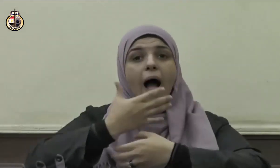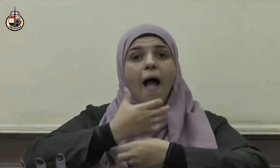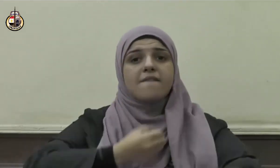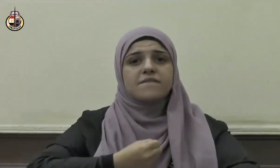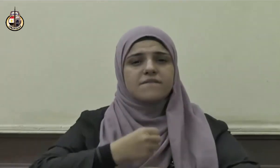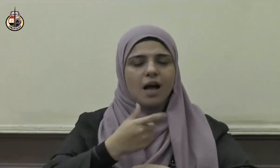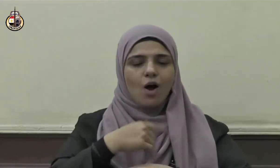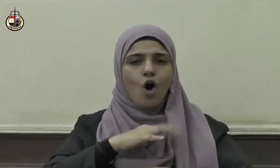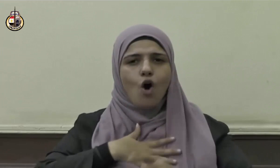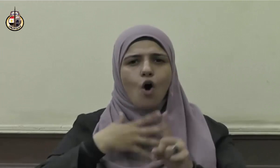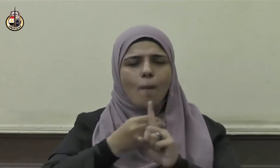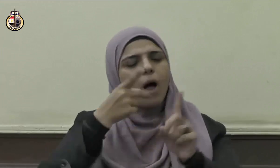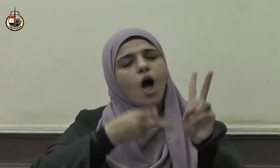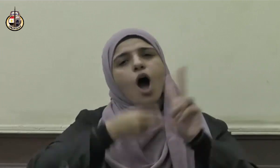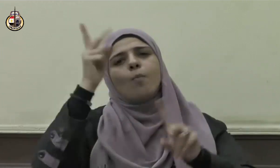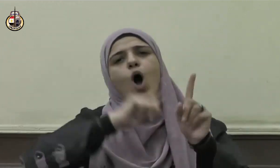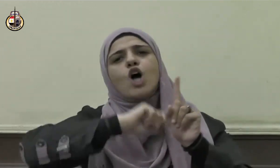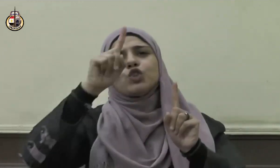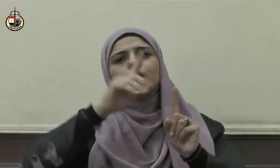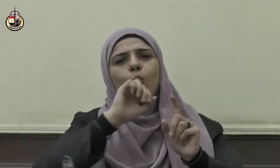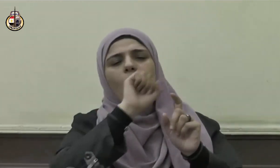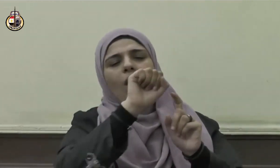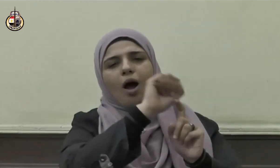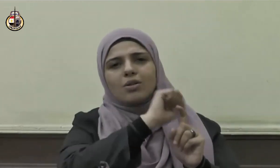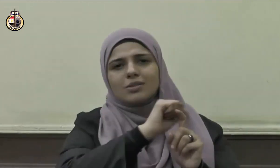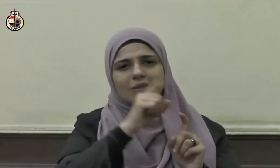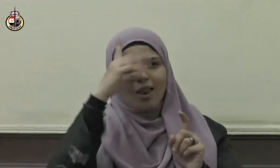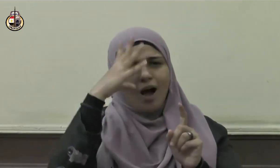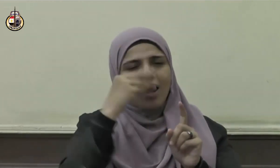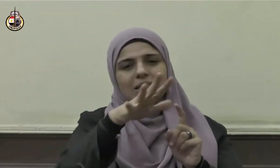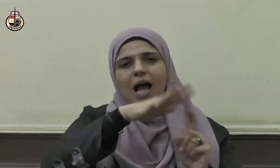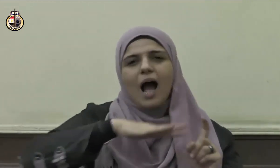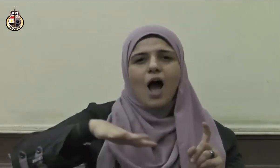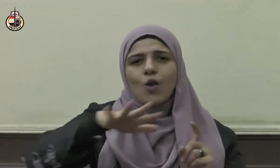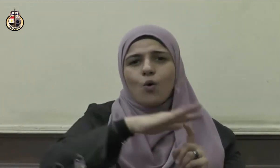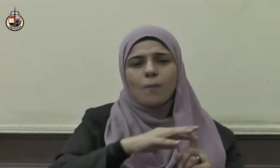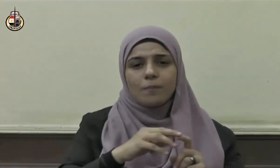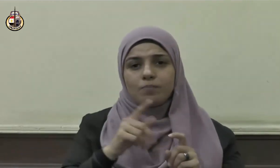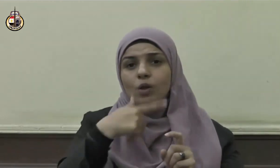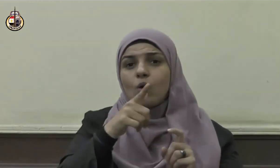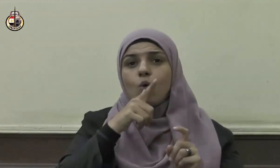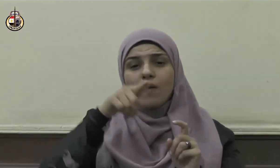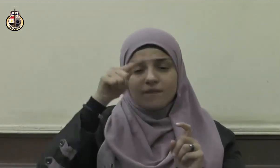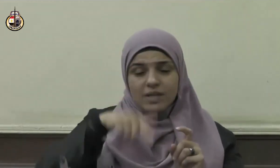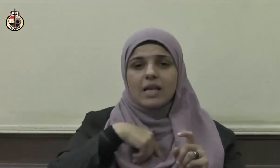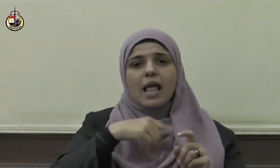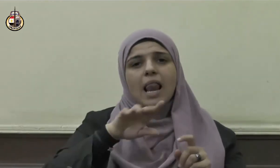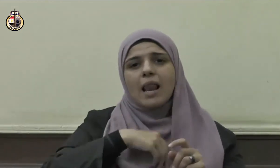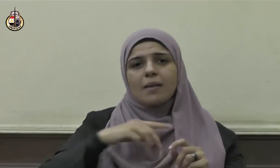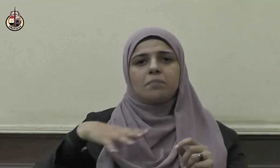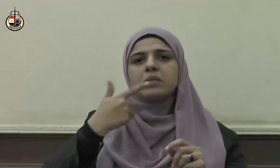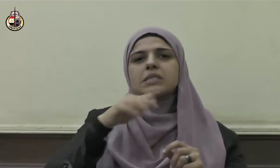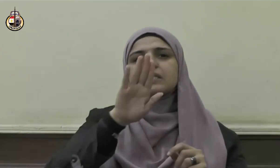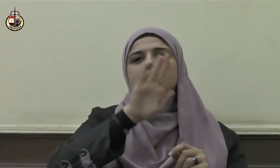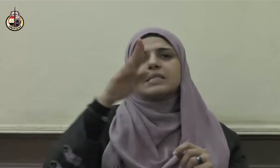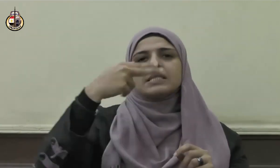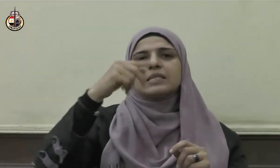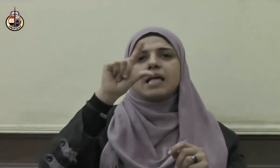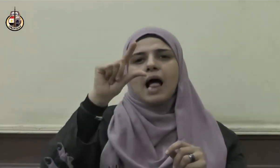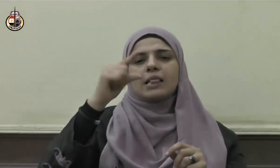عليها المهاجرون رضي الله عنهم، يعرض سيدنا سعد بن الربيع رضي الله عنه